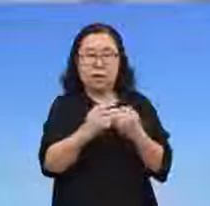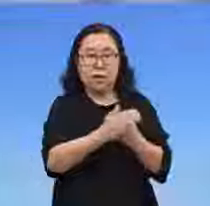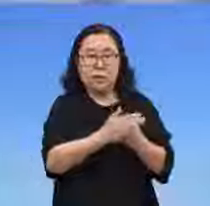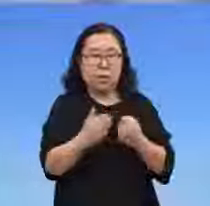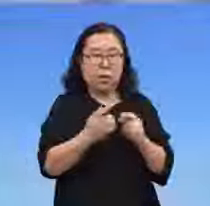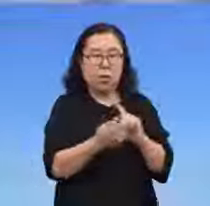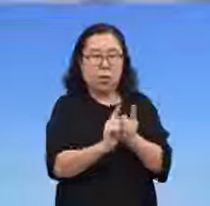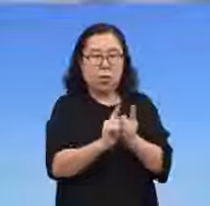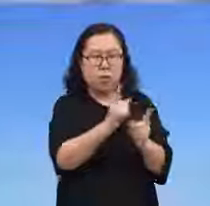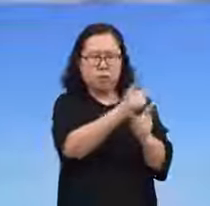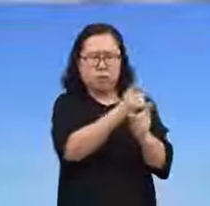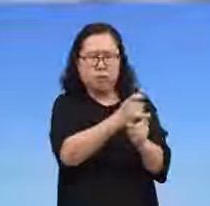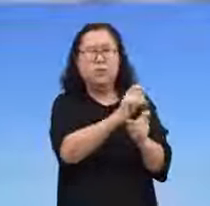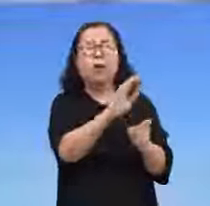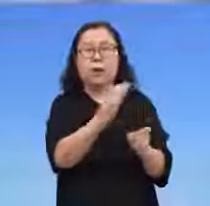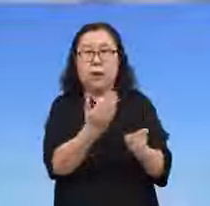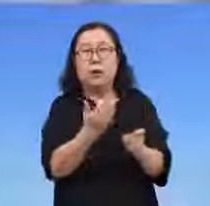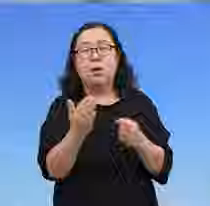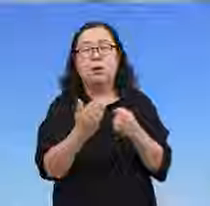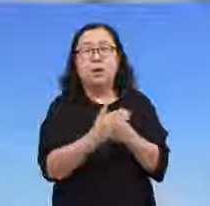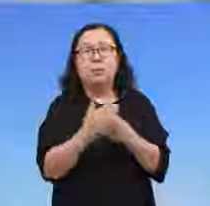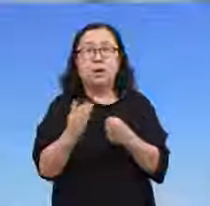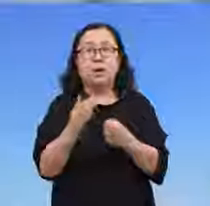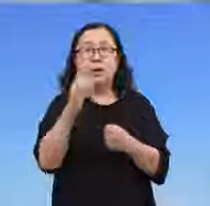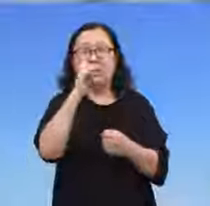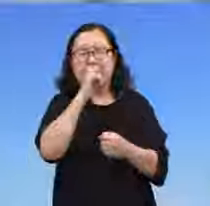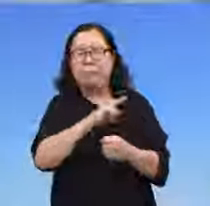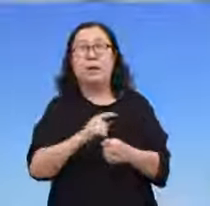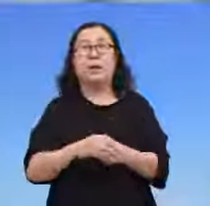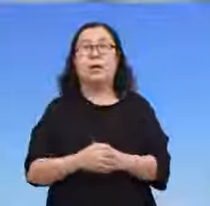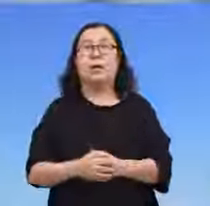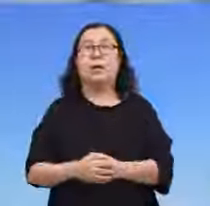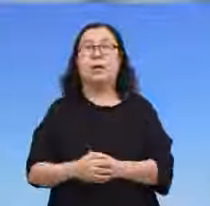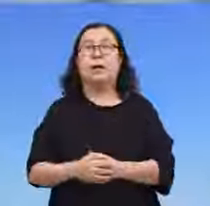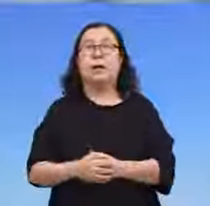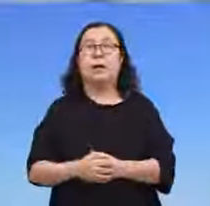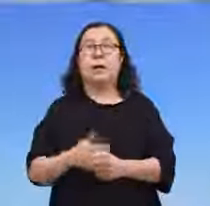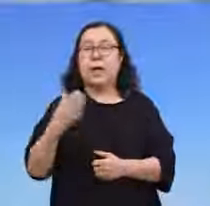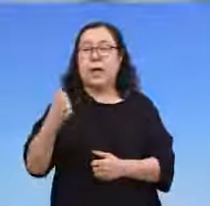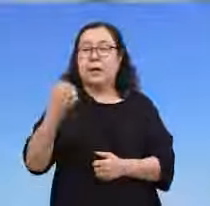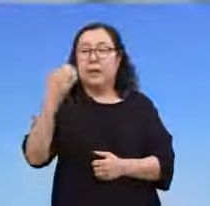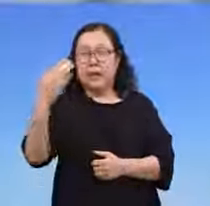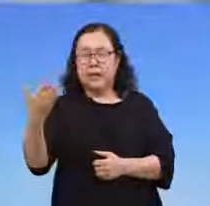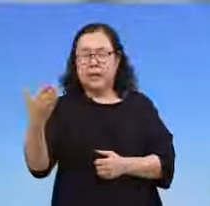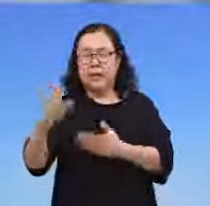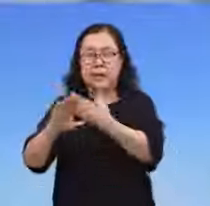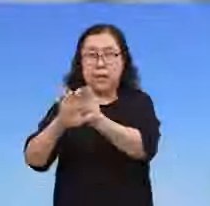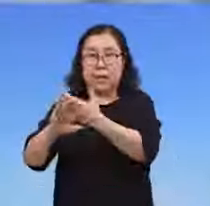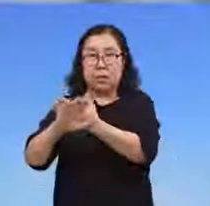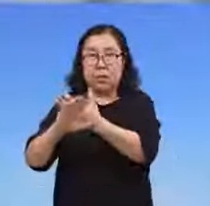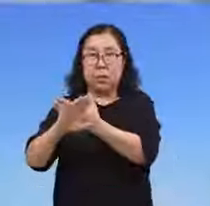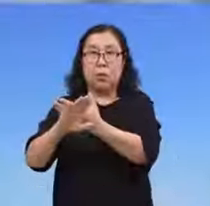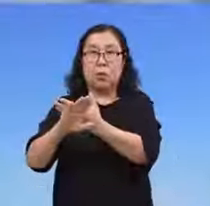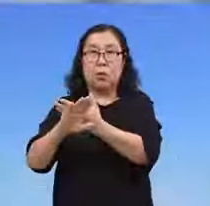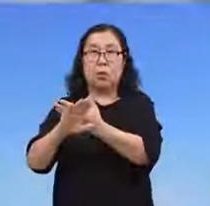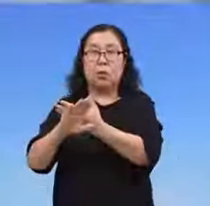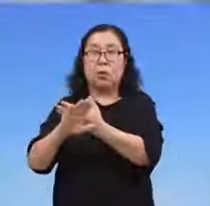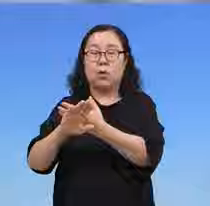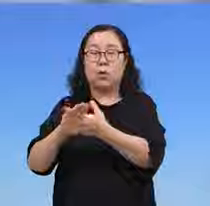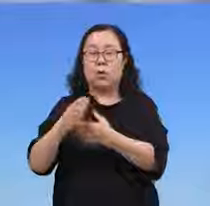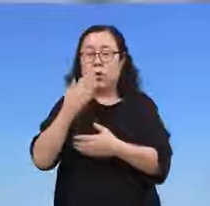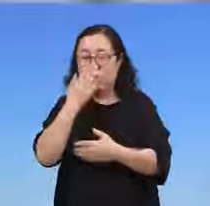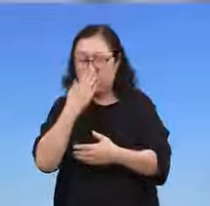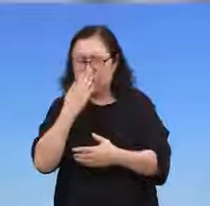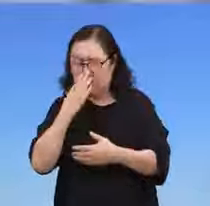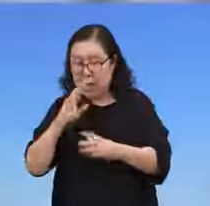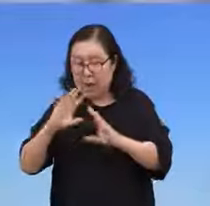우리가 정말 성령 안에서 기도하는 사람이라면요 99가지가 이질적이고 99가지가